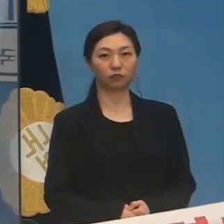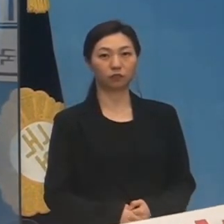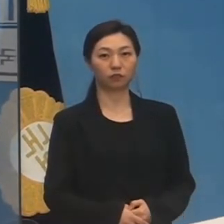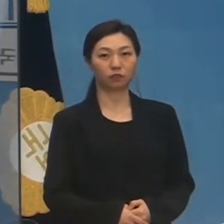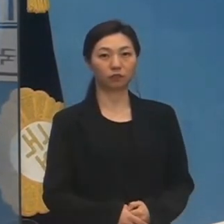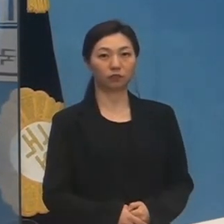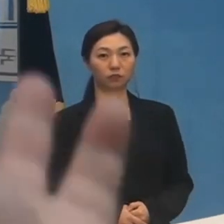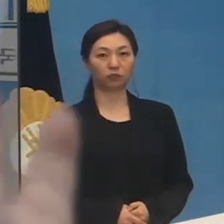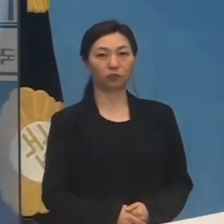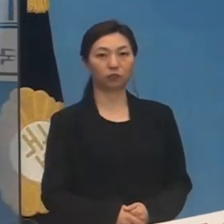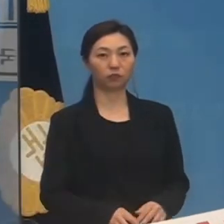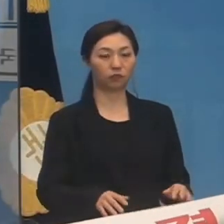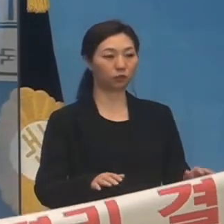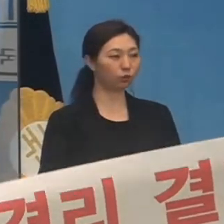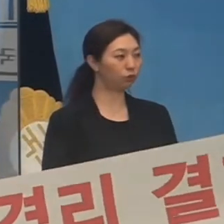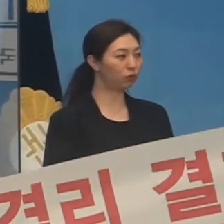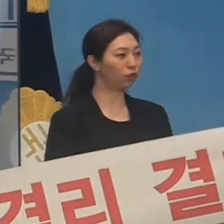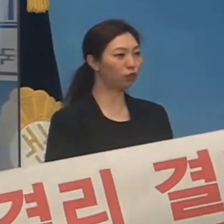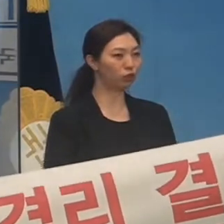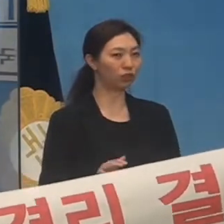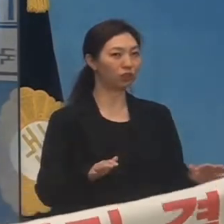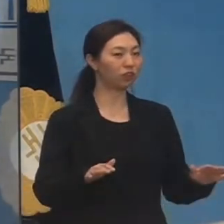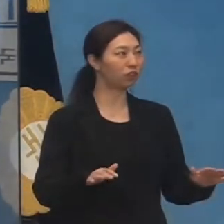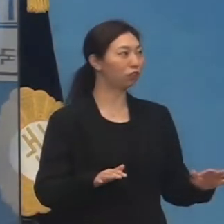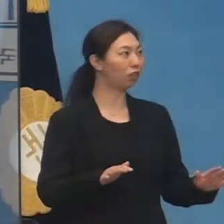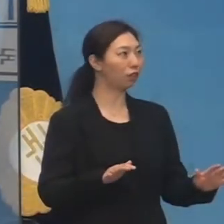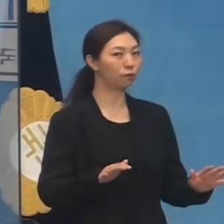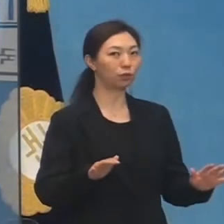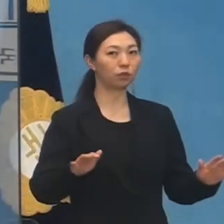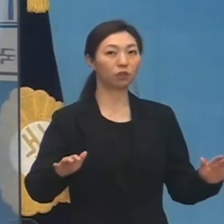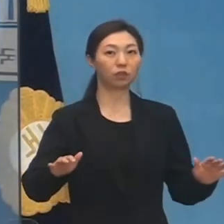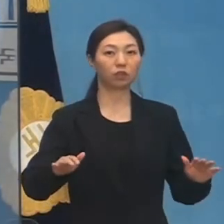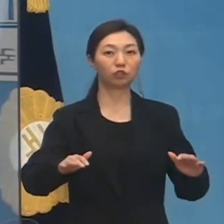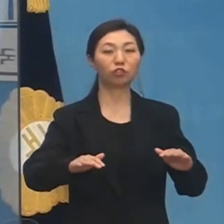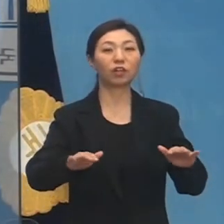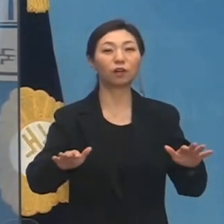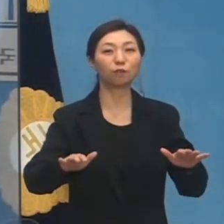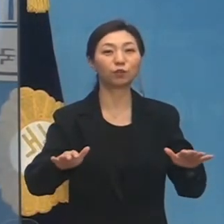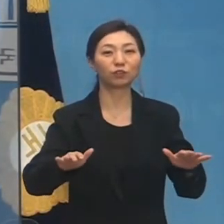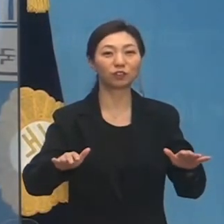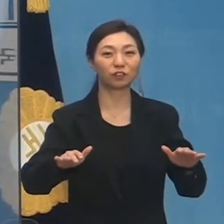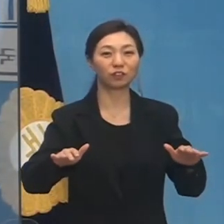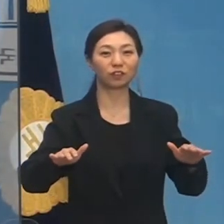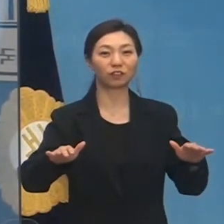오케이. 조금 올려. 너무 올려.